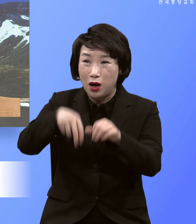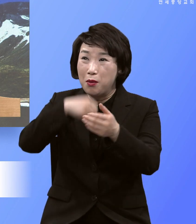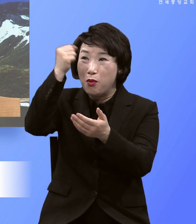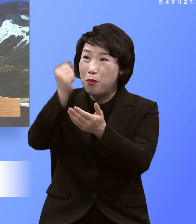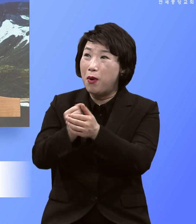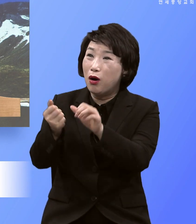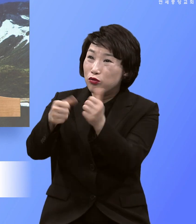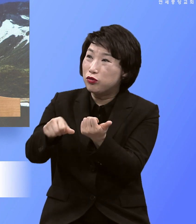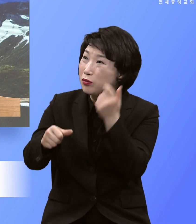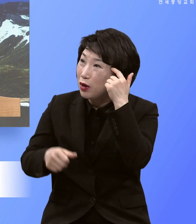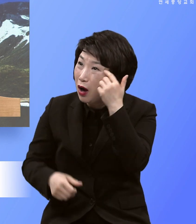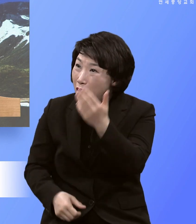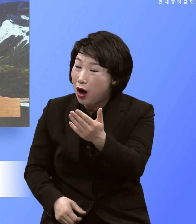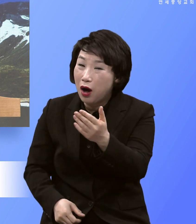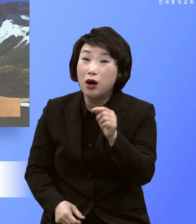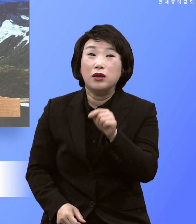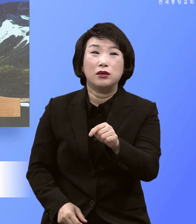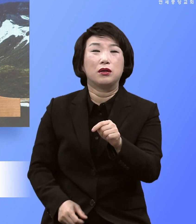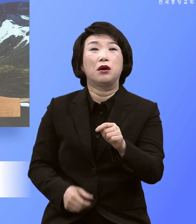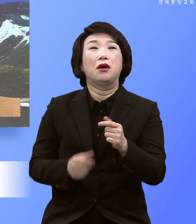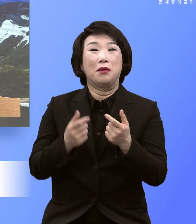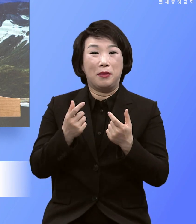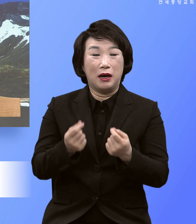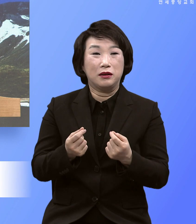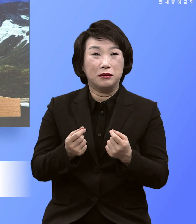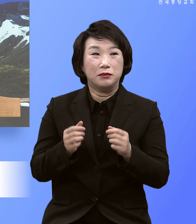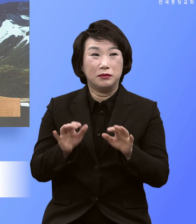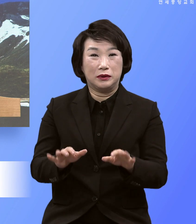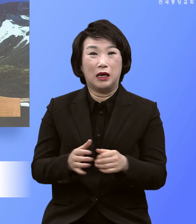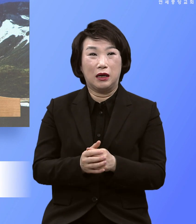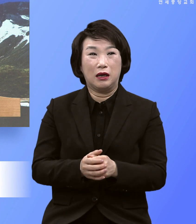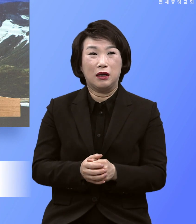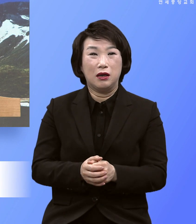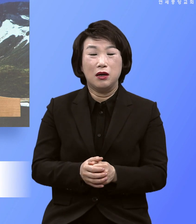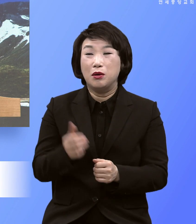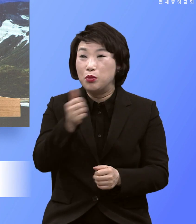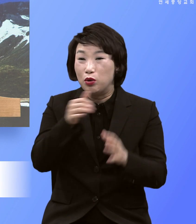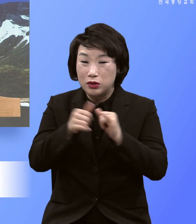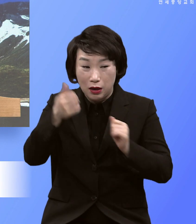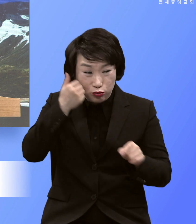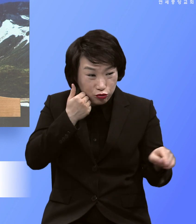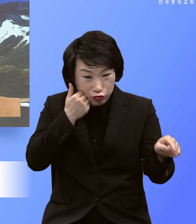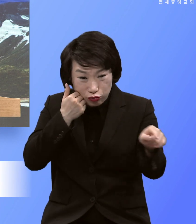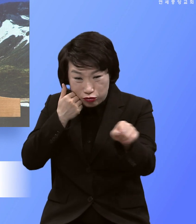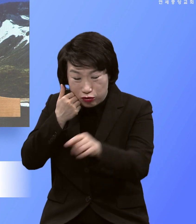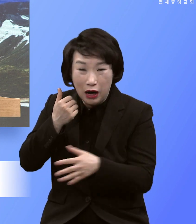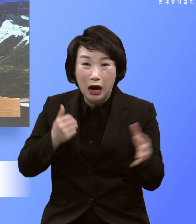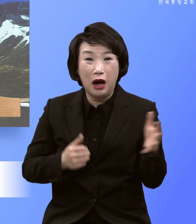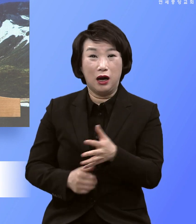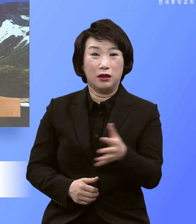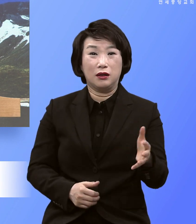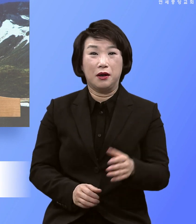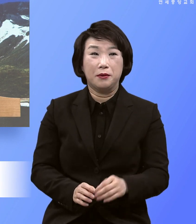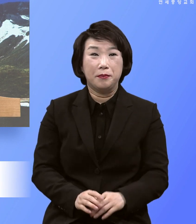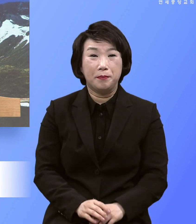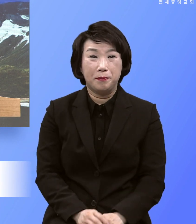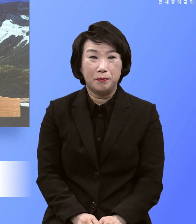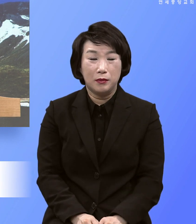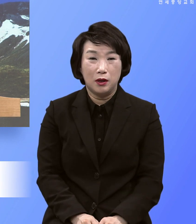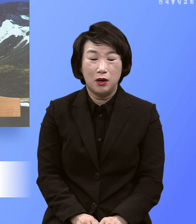못 박아 죽이니까 할 만큼 변호자가 전혀 없이